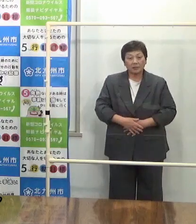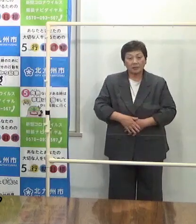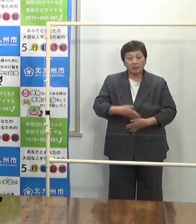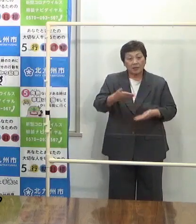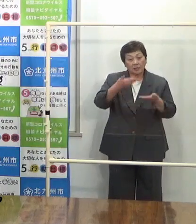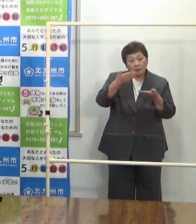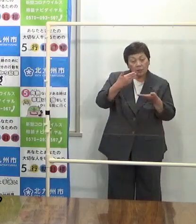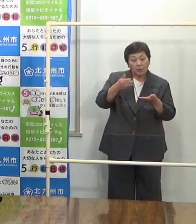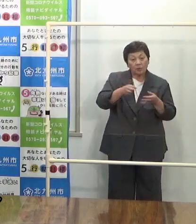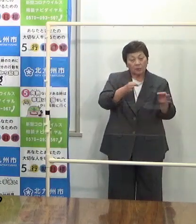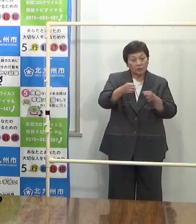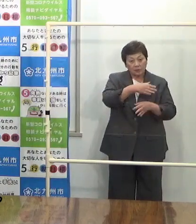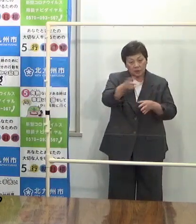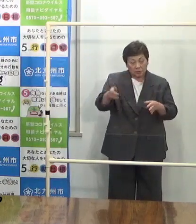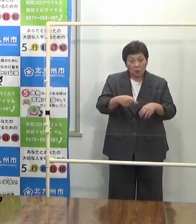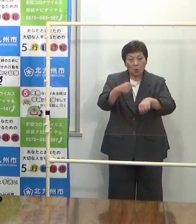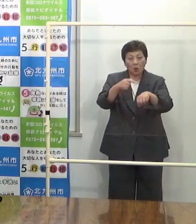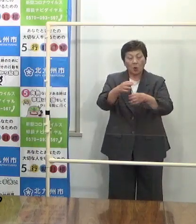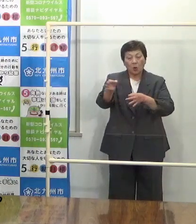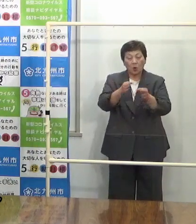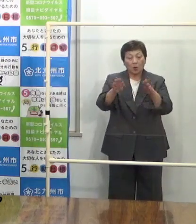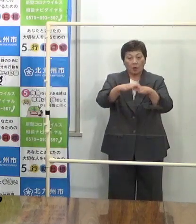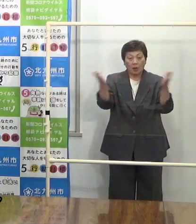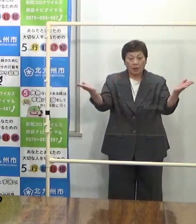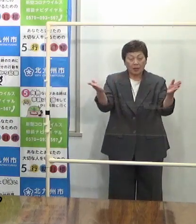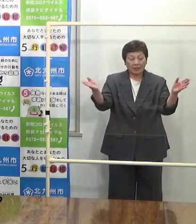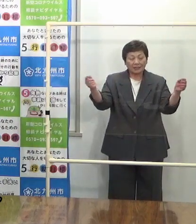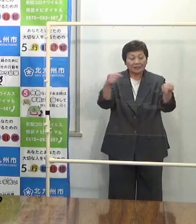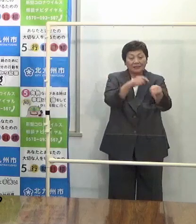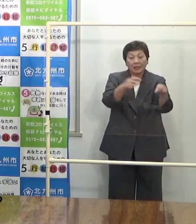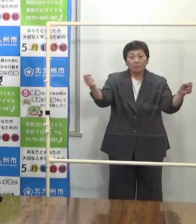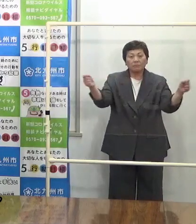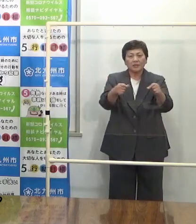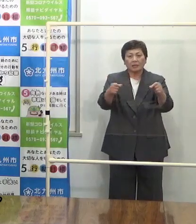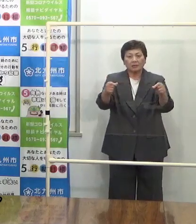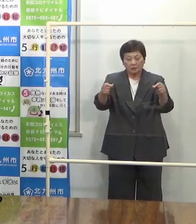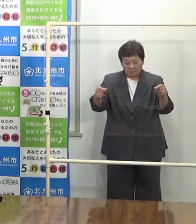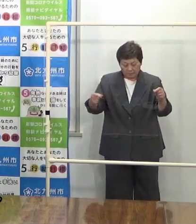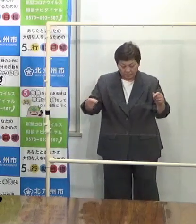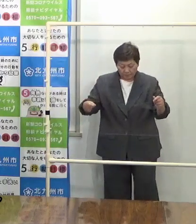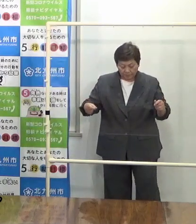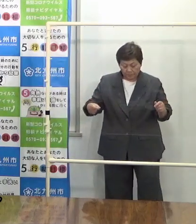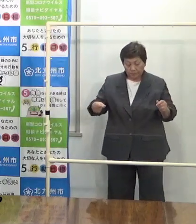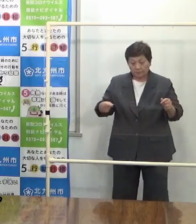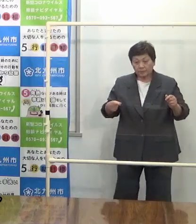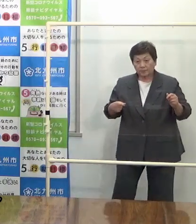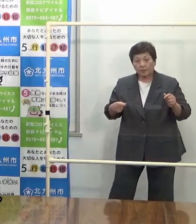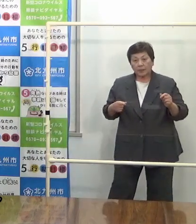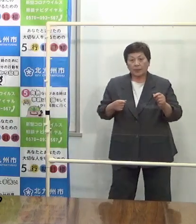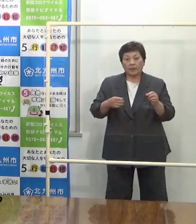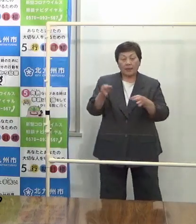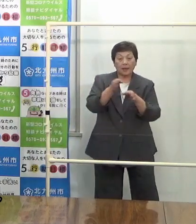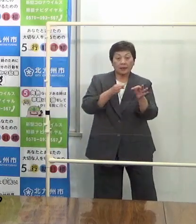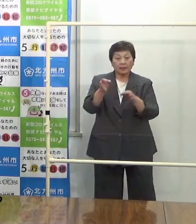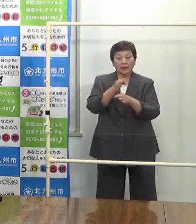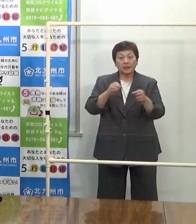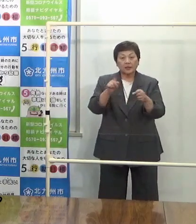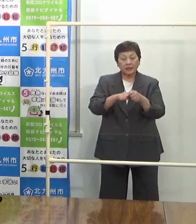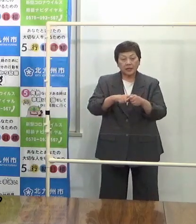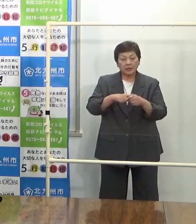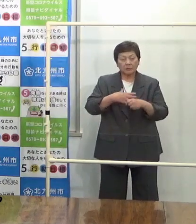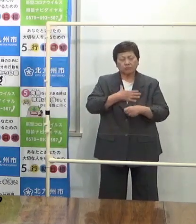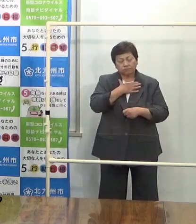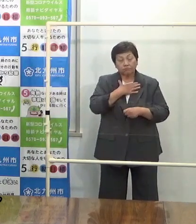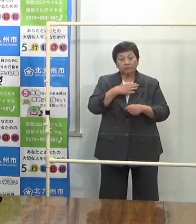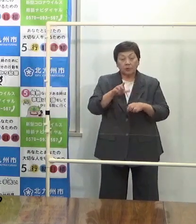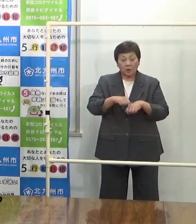にも、営業時間の短縮などですね、経済的にも大変だと思いますが、ご協力をいただいて感謝